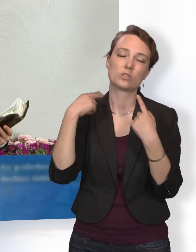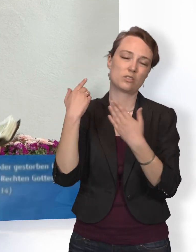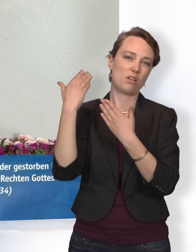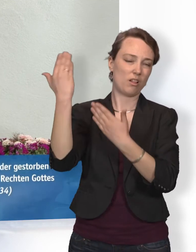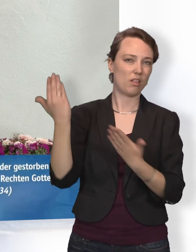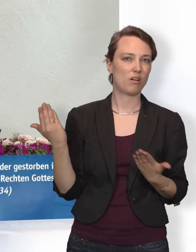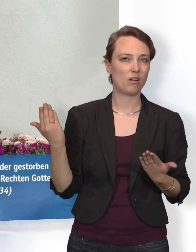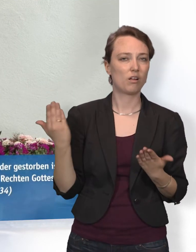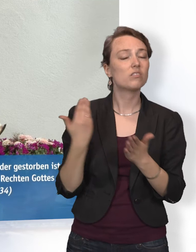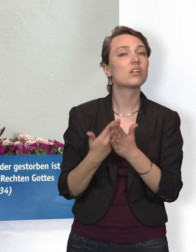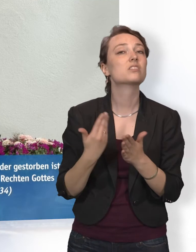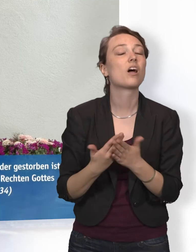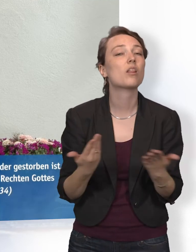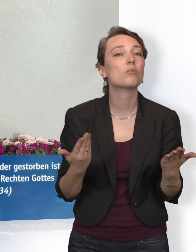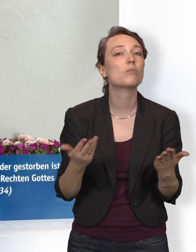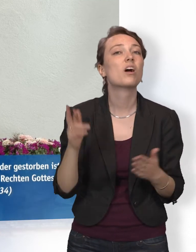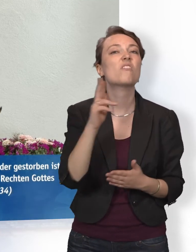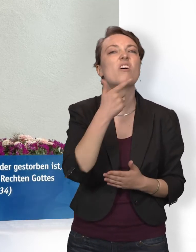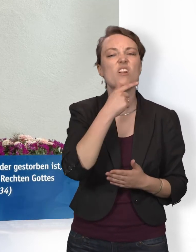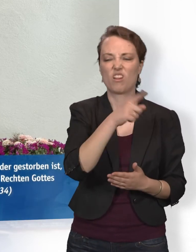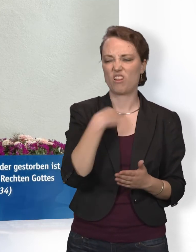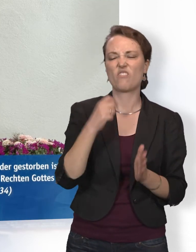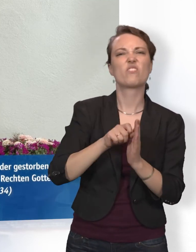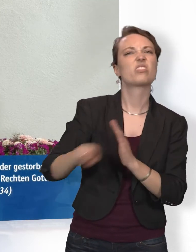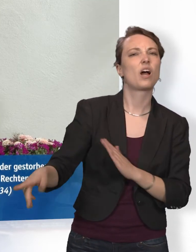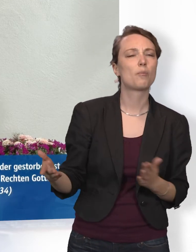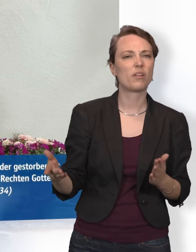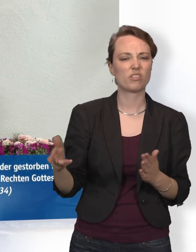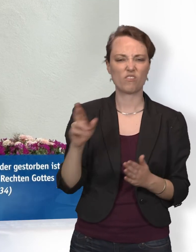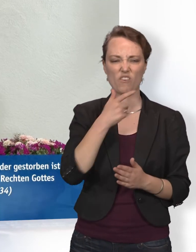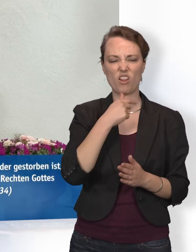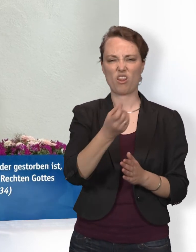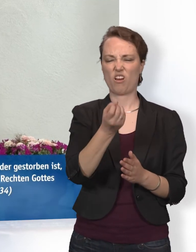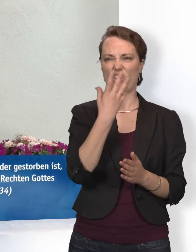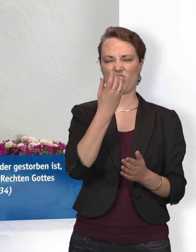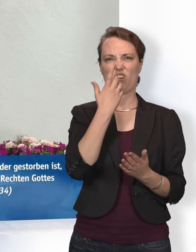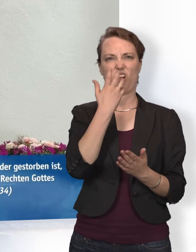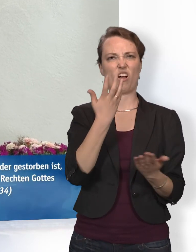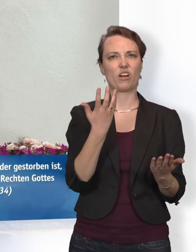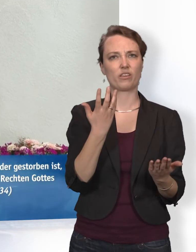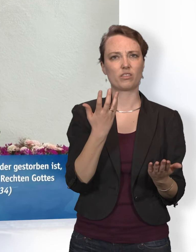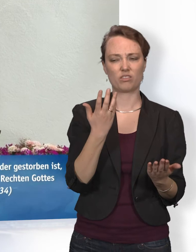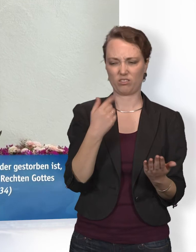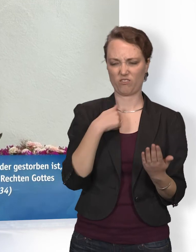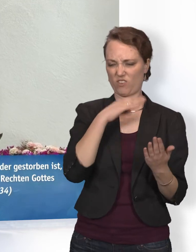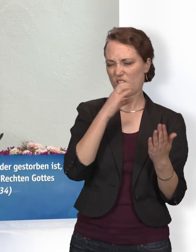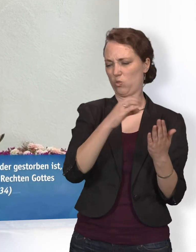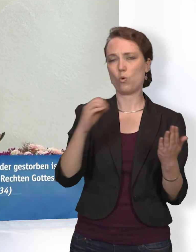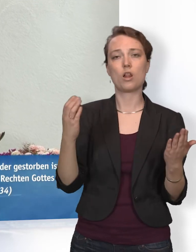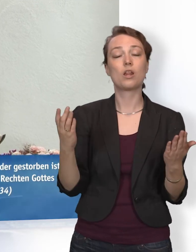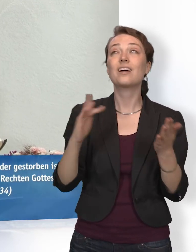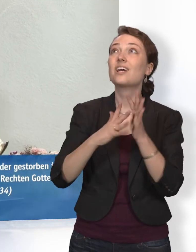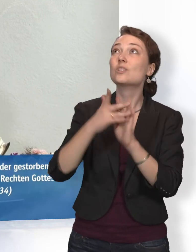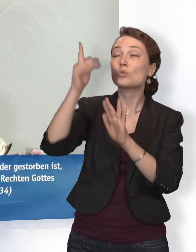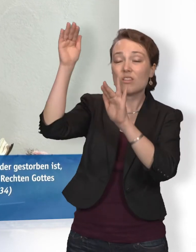Deshalb, wer will denn jetzt verdammen? Wer will uns anklagen wegen der vielen Nullen? Jesus Christus ist hier, unsere